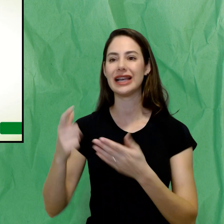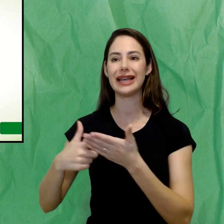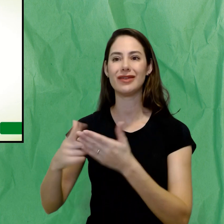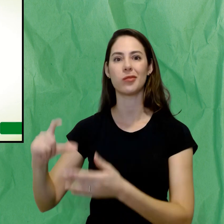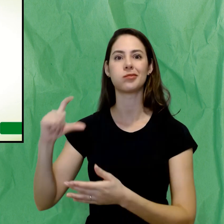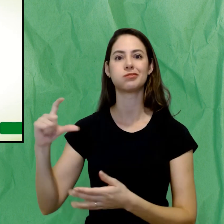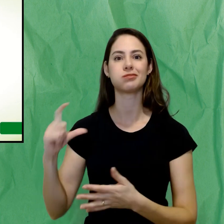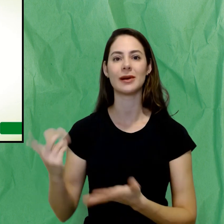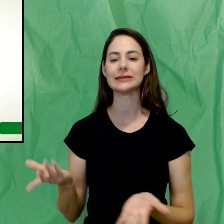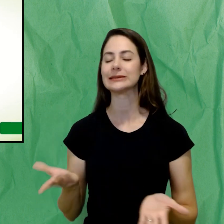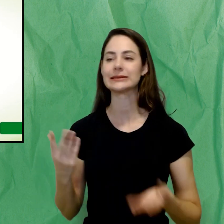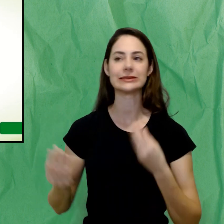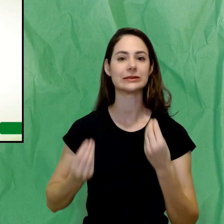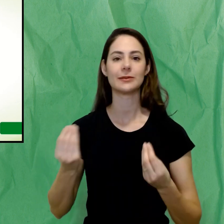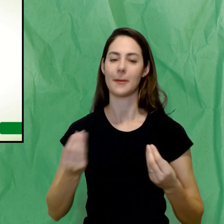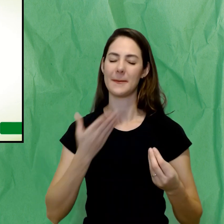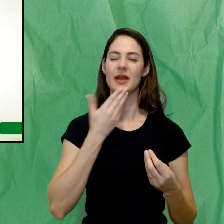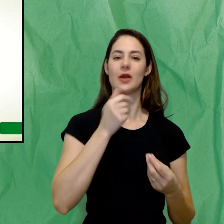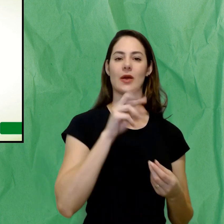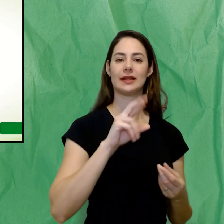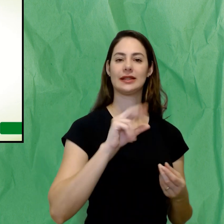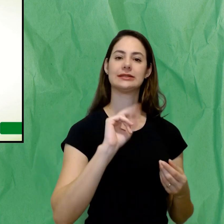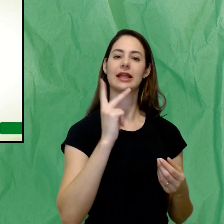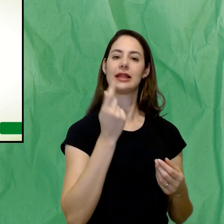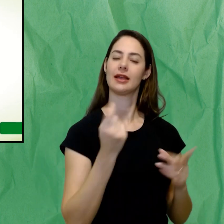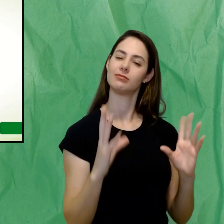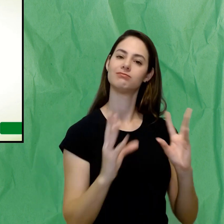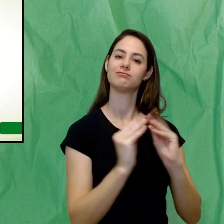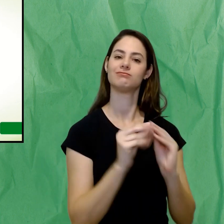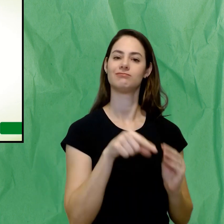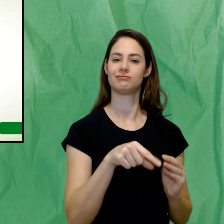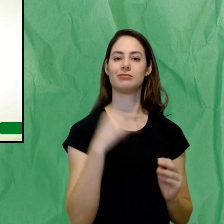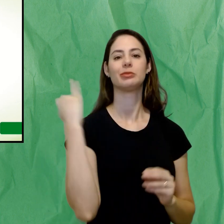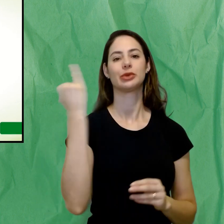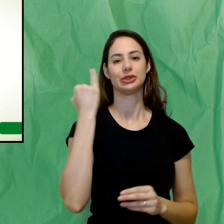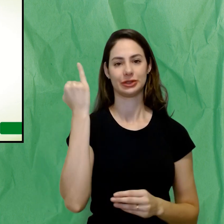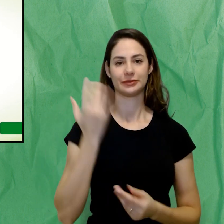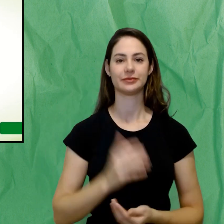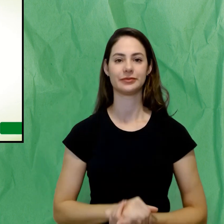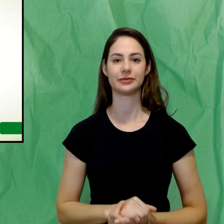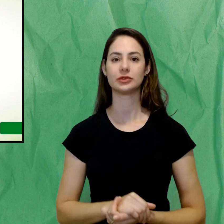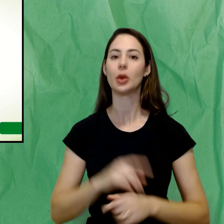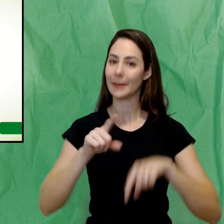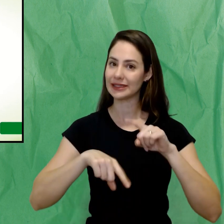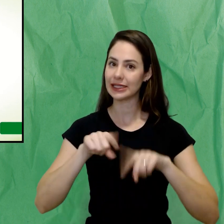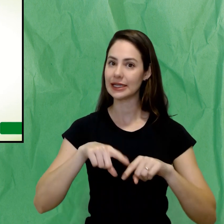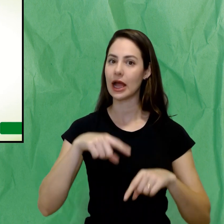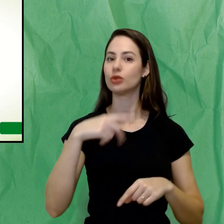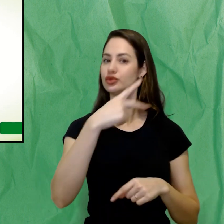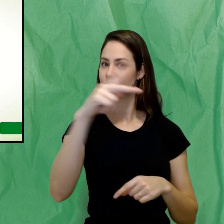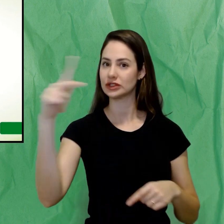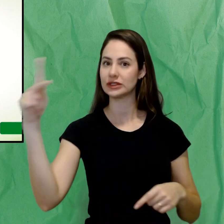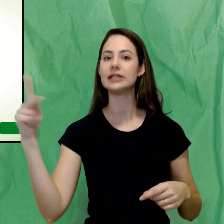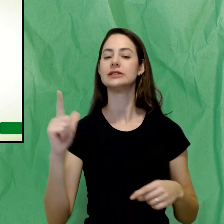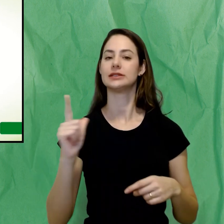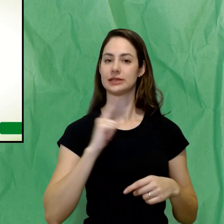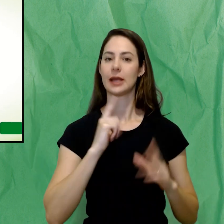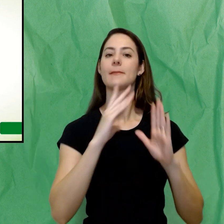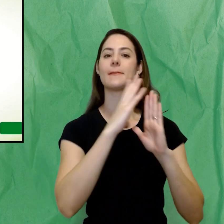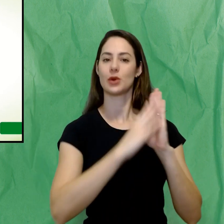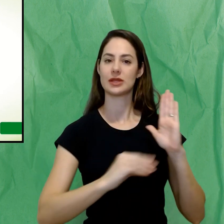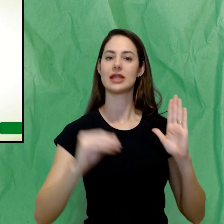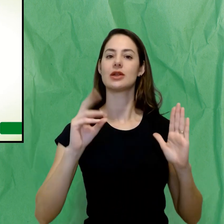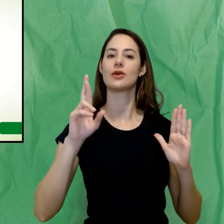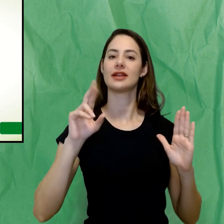você precisa conhecer, o conteúdo daquela obra, então resenhas são muito importantes. No material didático de vocês vão encontrar um modelo